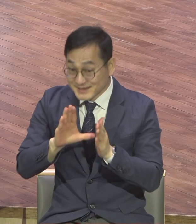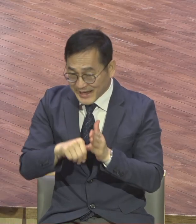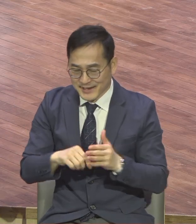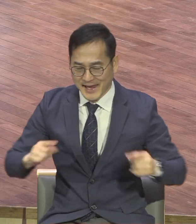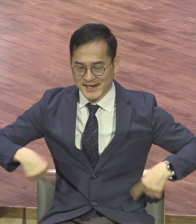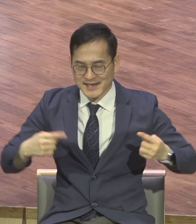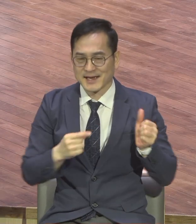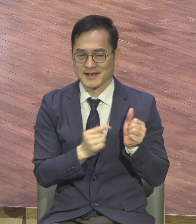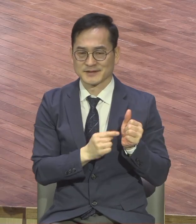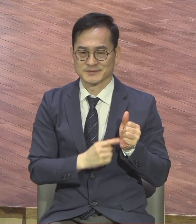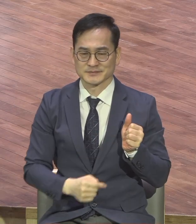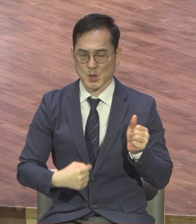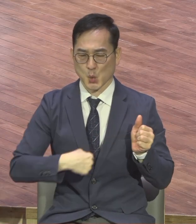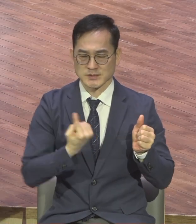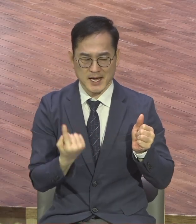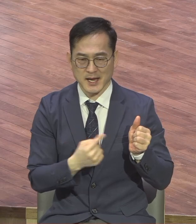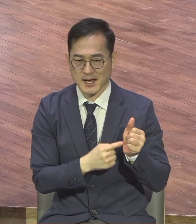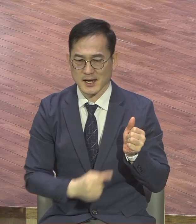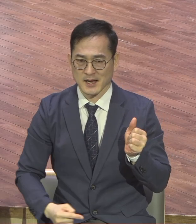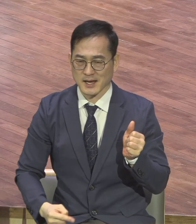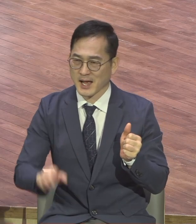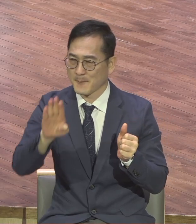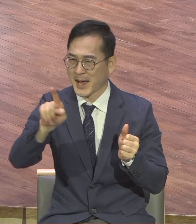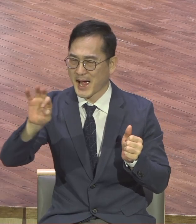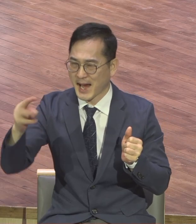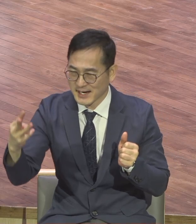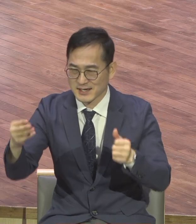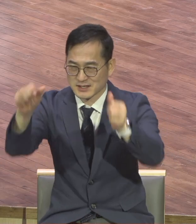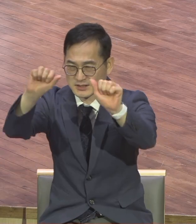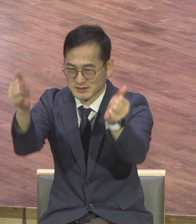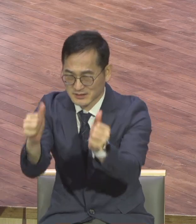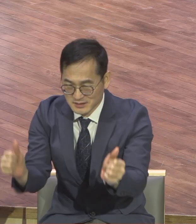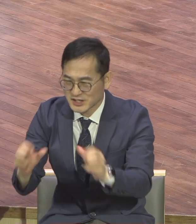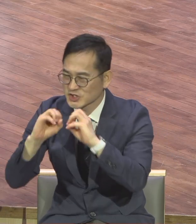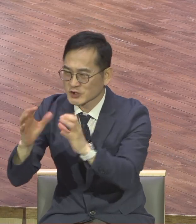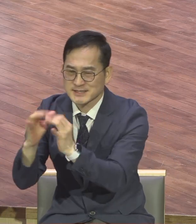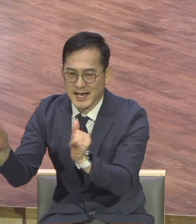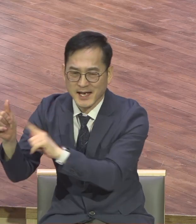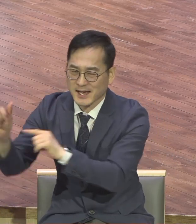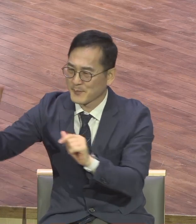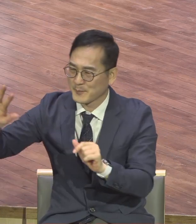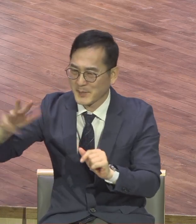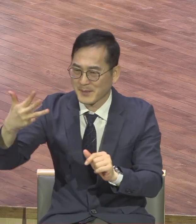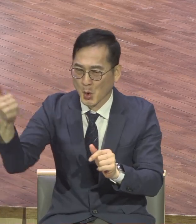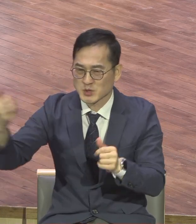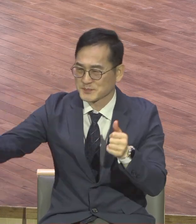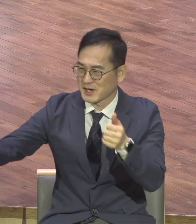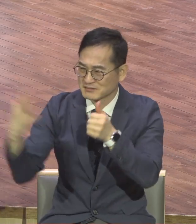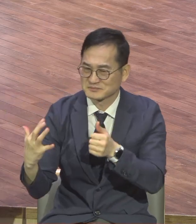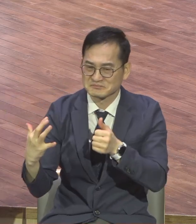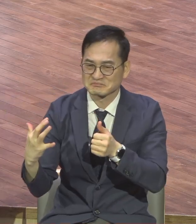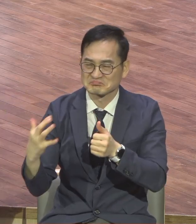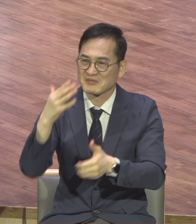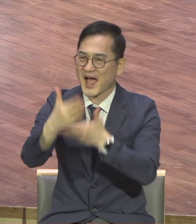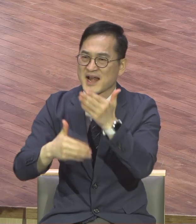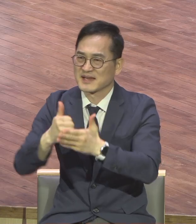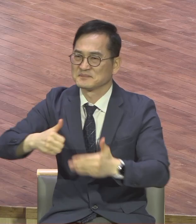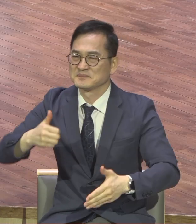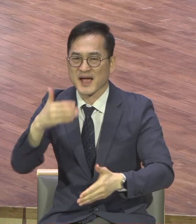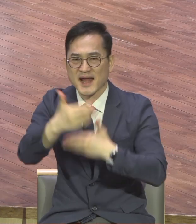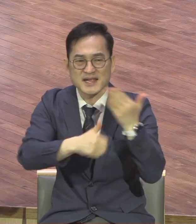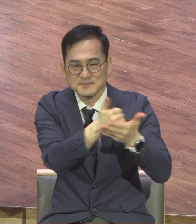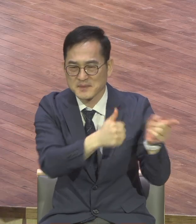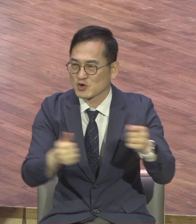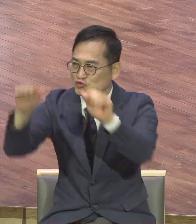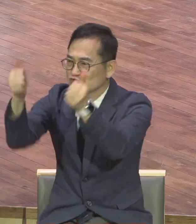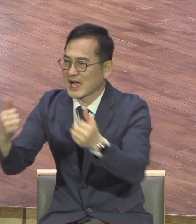엘리야는 단독 혼자서 바알과 아세라 선지자 850명과 대결합니다. 누가 진짜 하나님이냐? 우리 한번